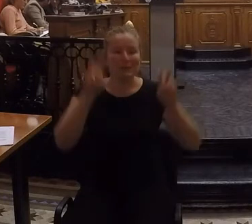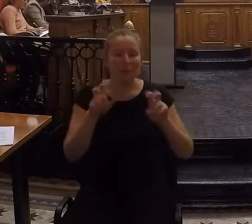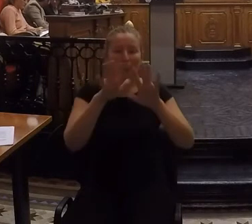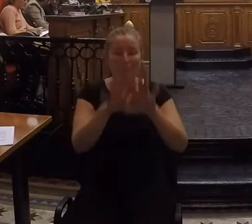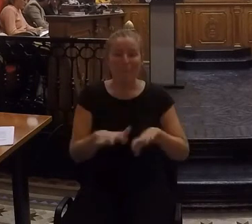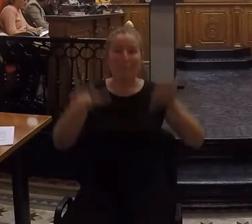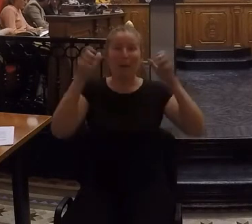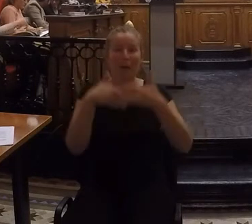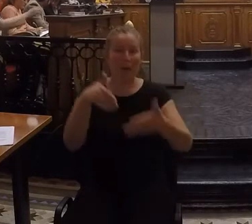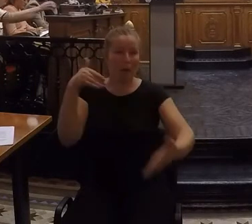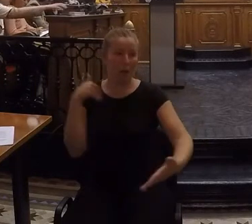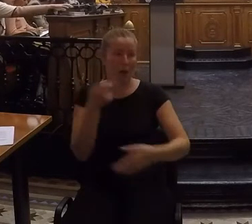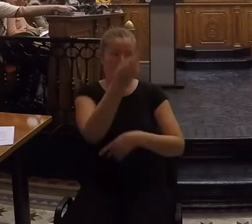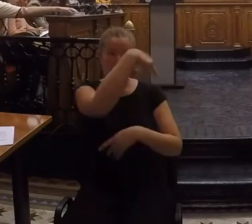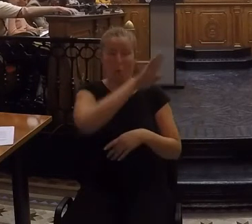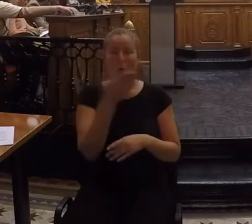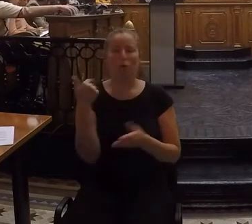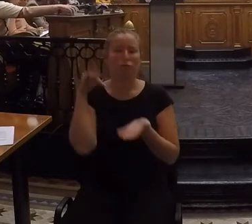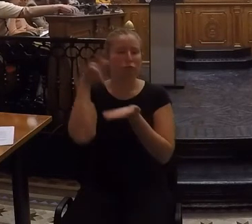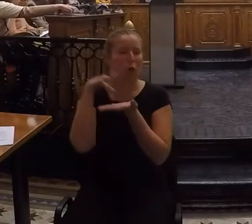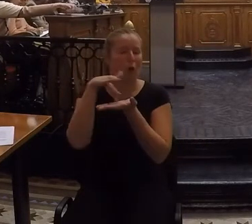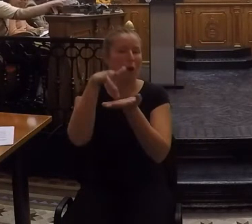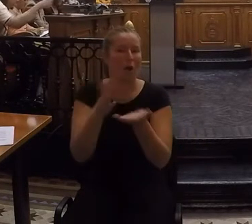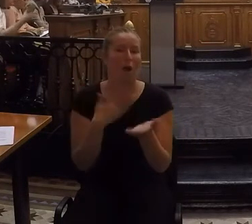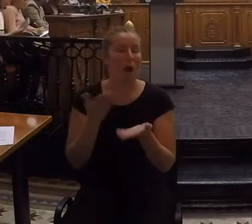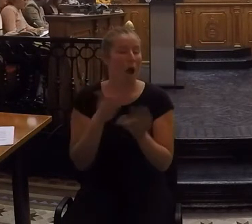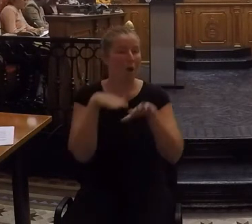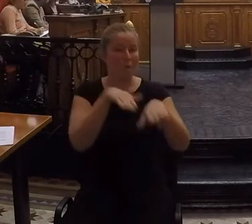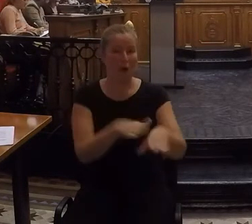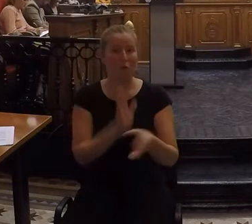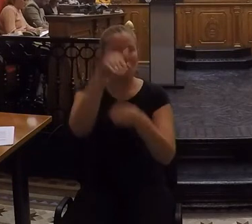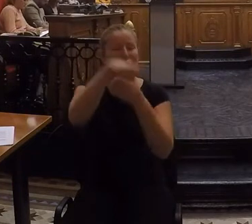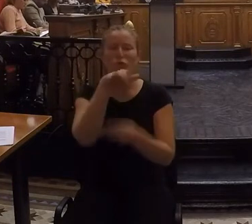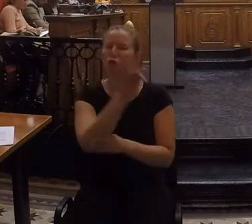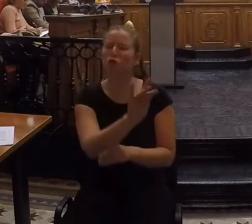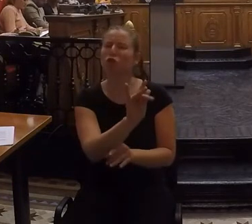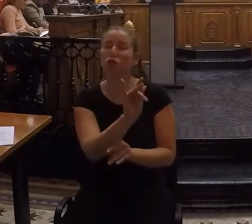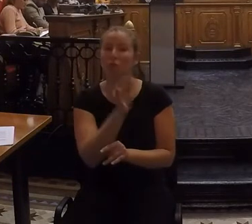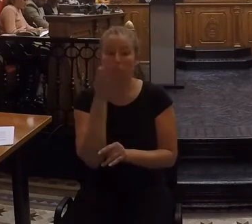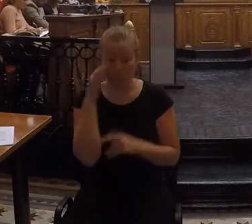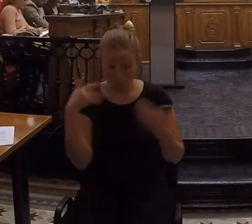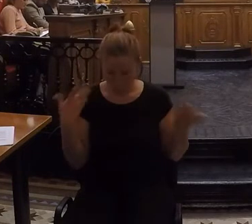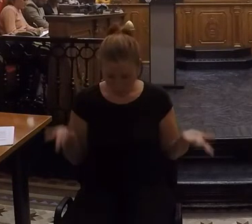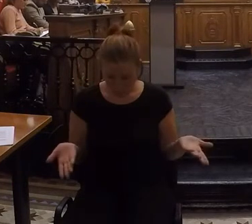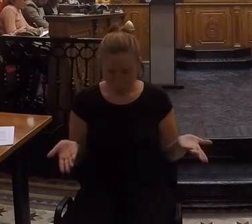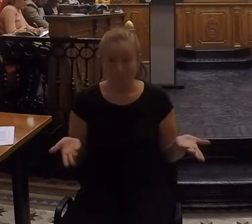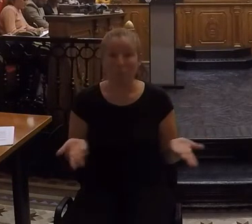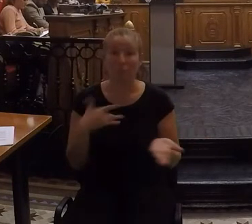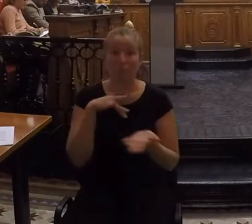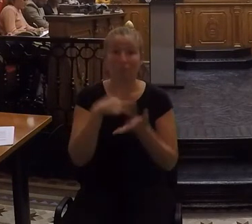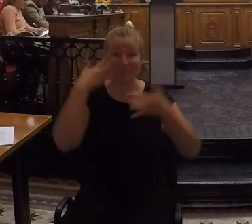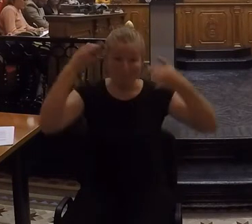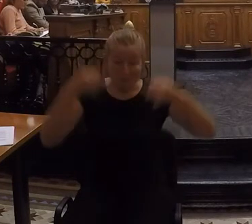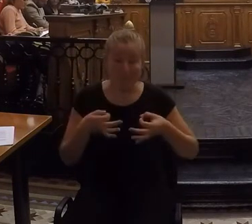aquí votaron a favor, pero que está claro que no piensan ni por asomo cumplir. ¿Recuerdan el acuerdo para dotar de ascensores